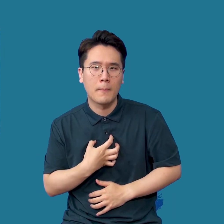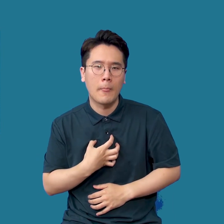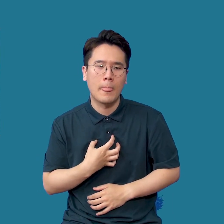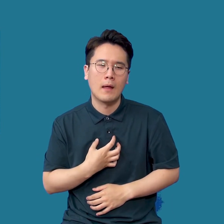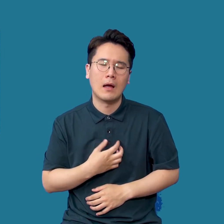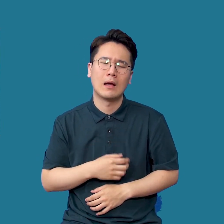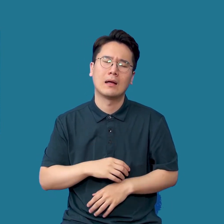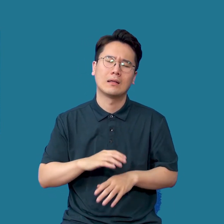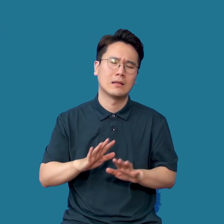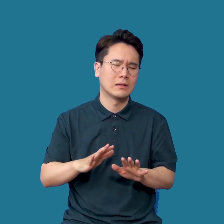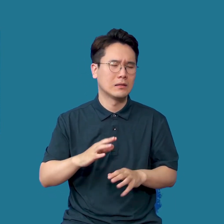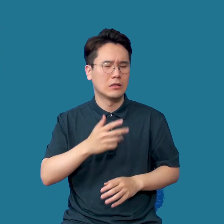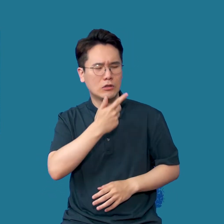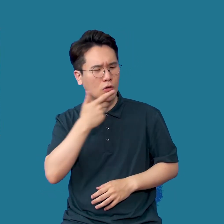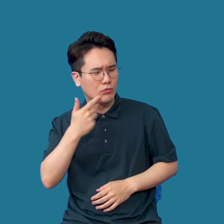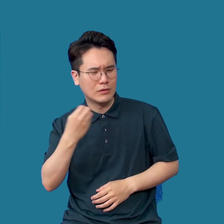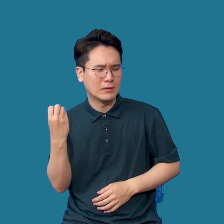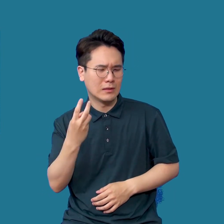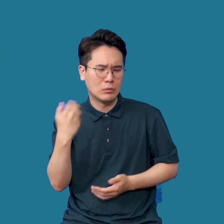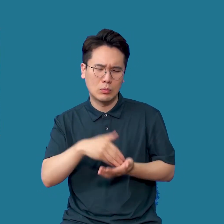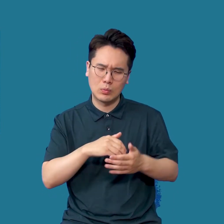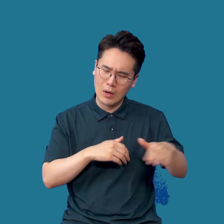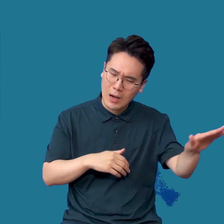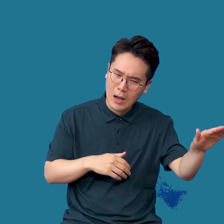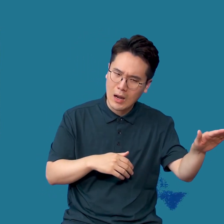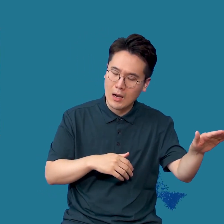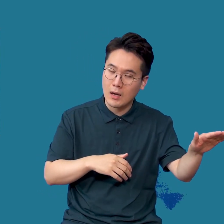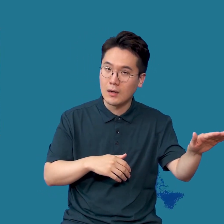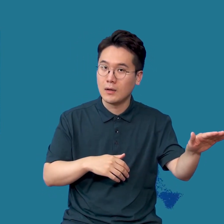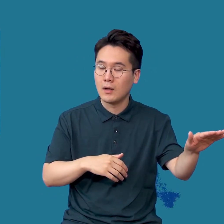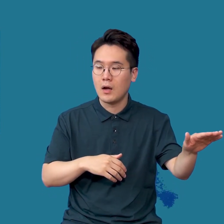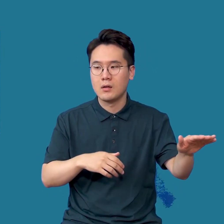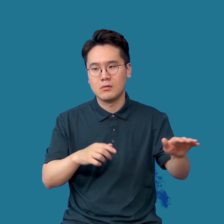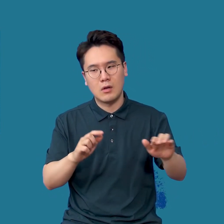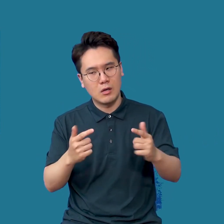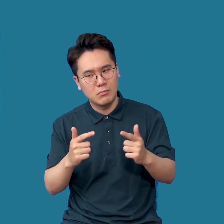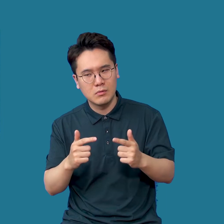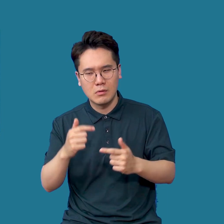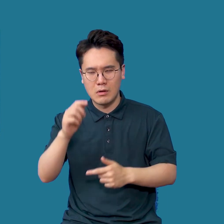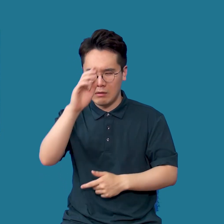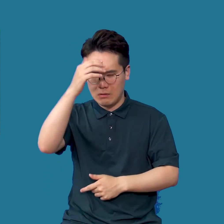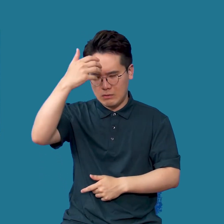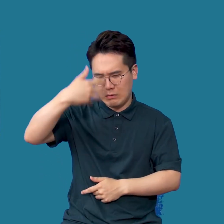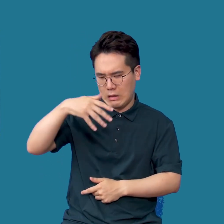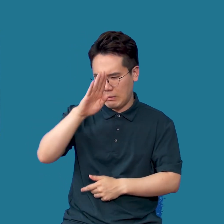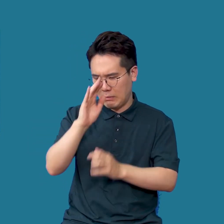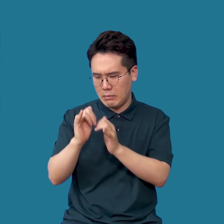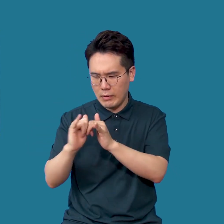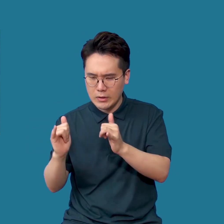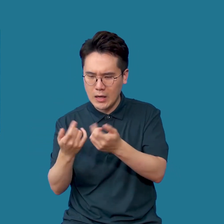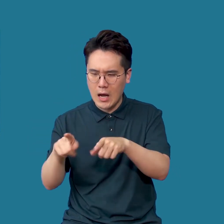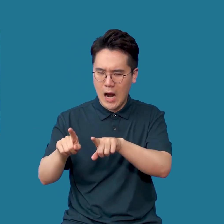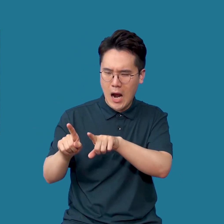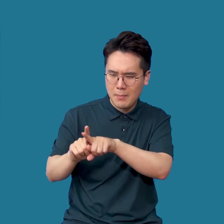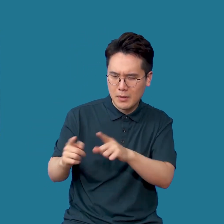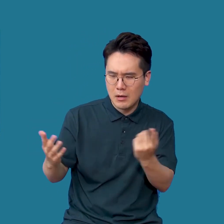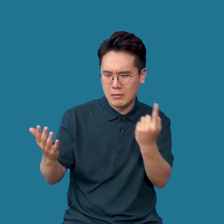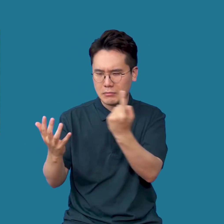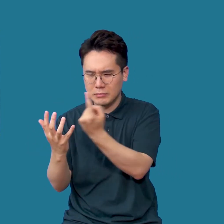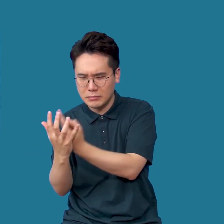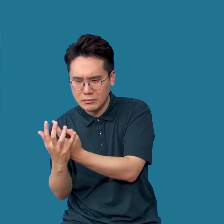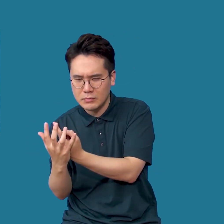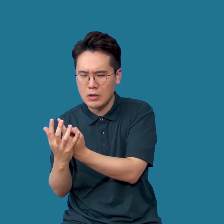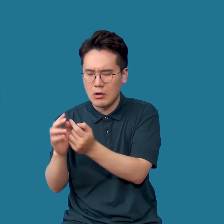돌아가 버릴까? 아니면 그냥 나병 환자들 속에 숨어서 되는 대로 그냥 살다가